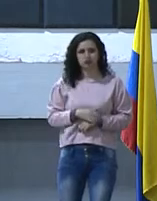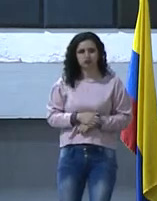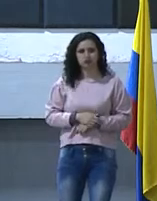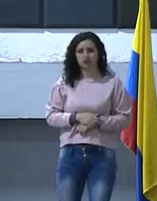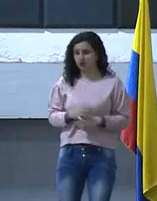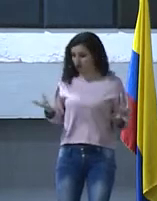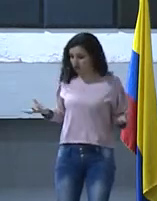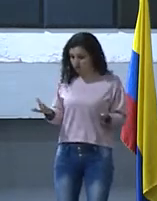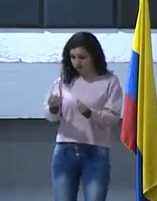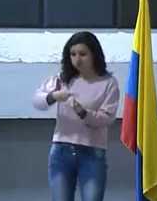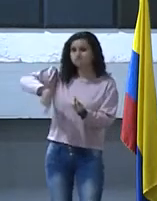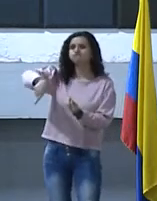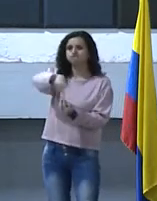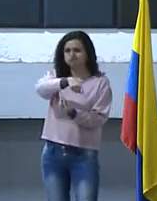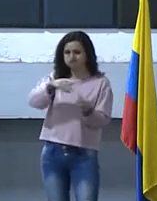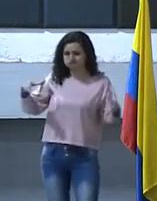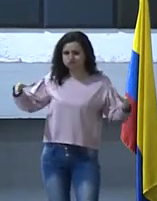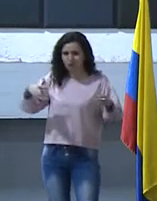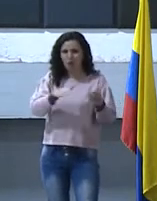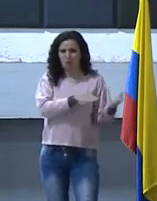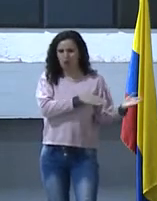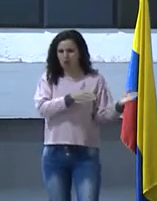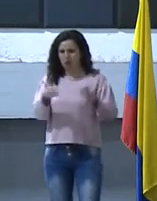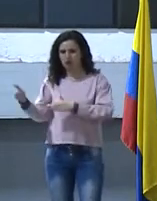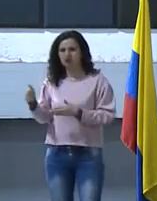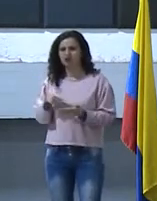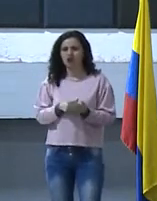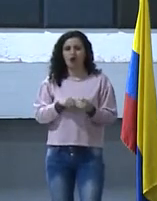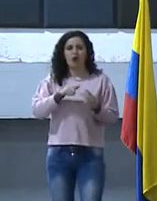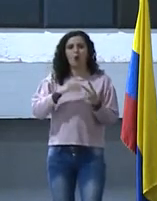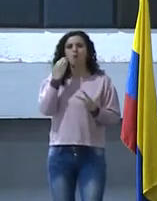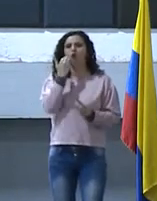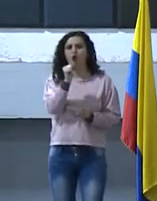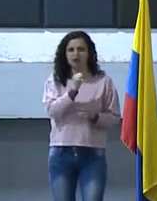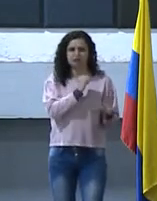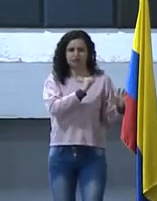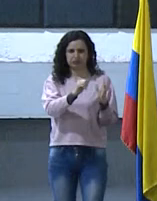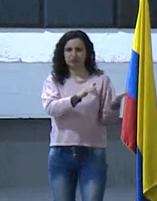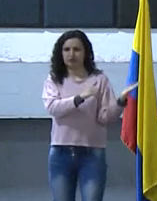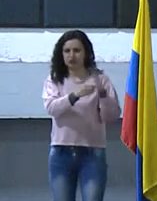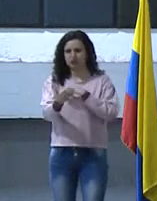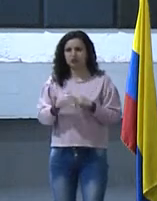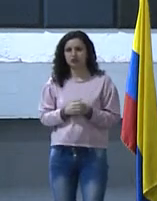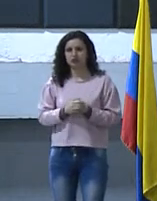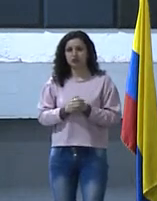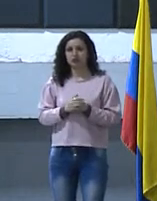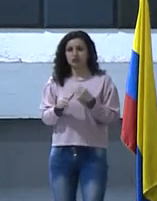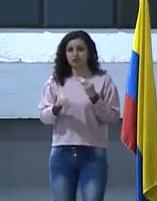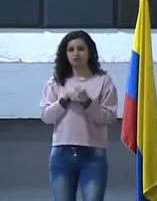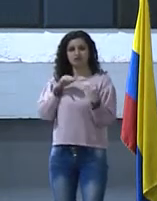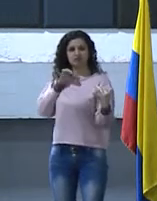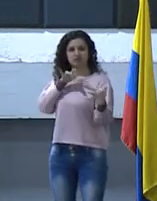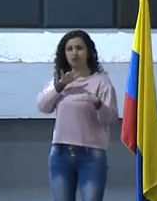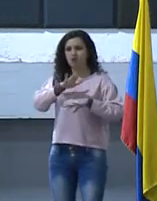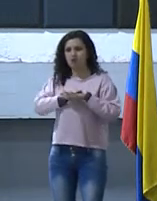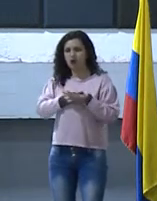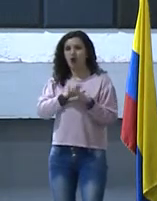genocidios feminicidios delitos de guerra y de lesa humanidad